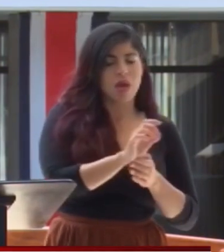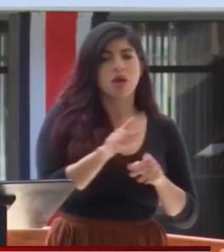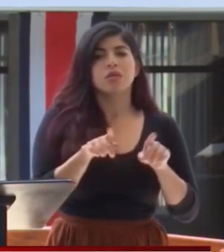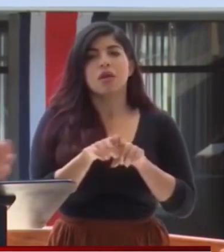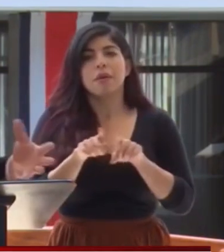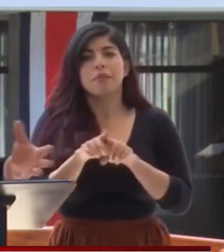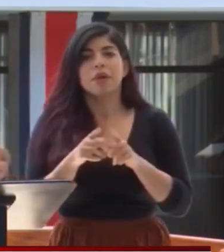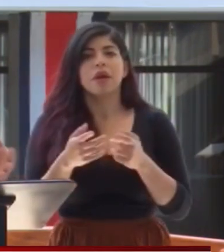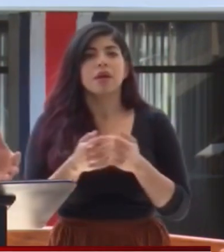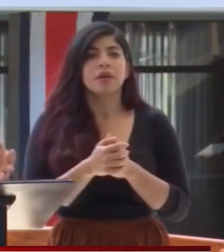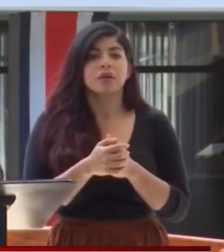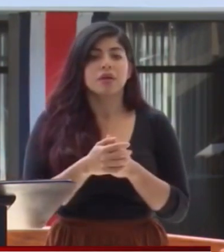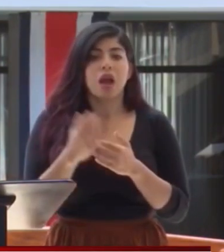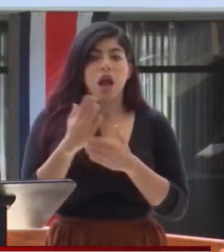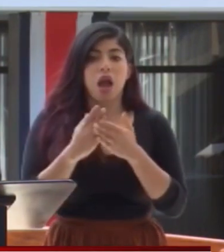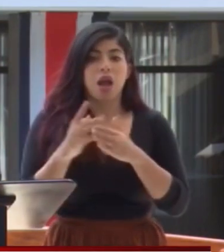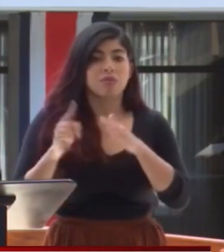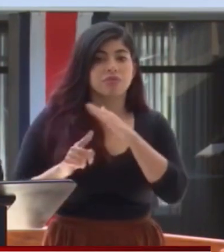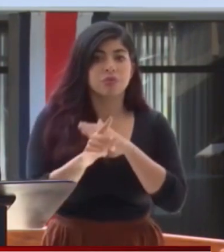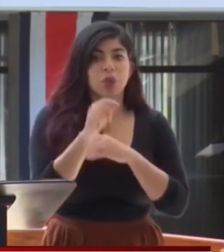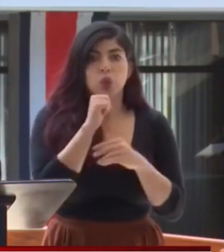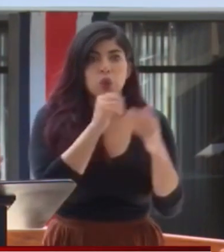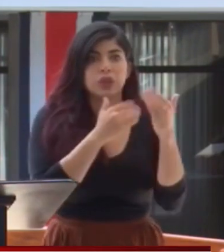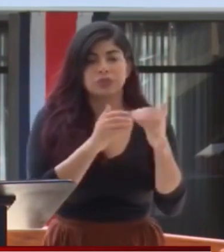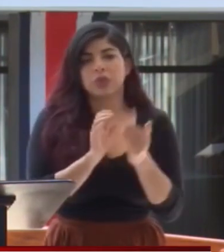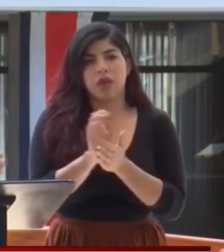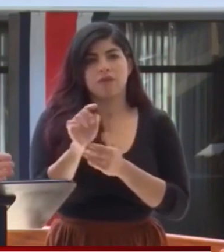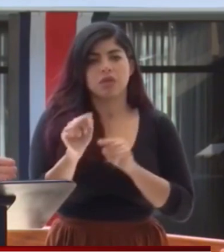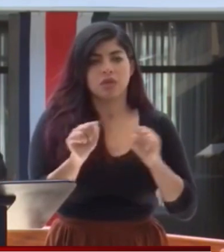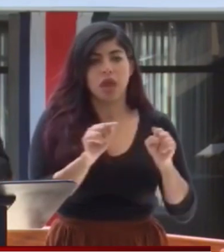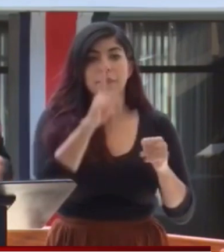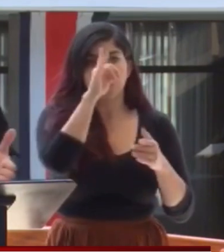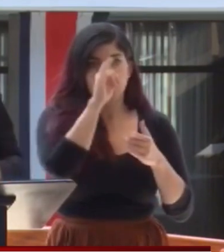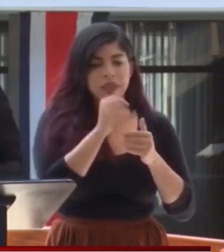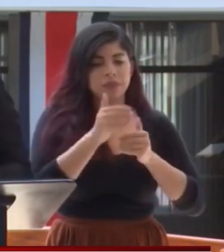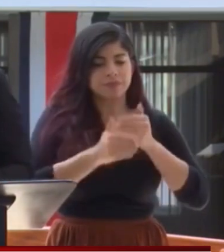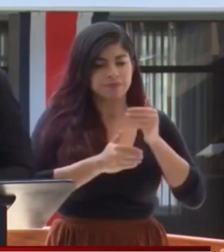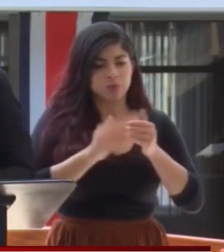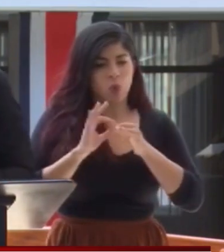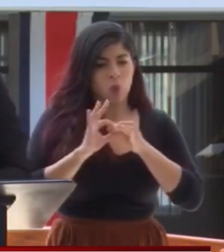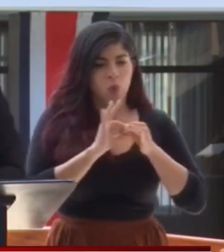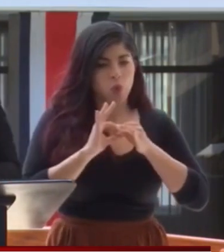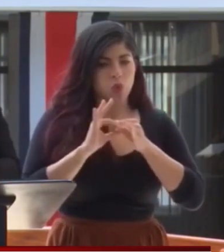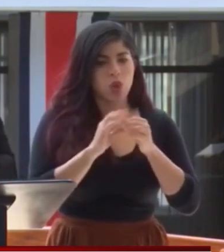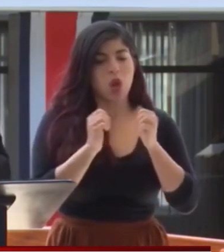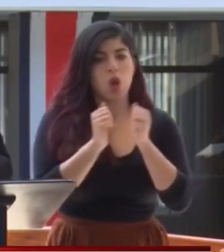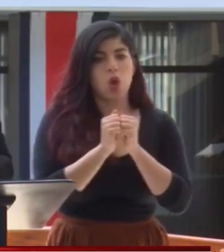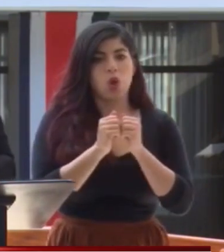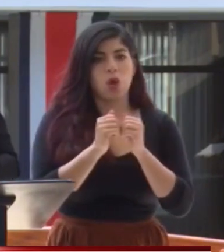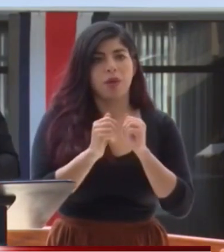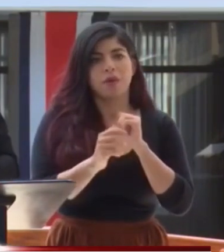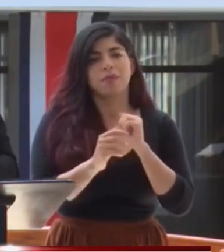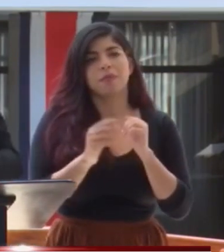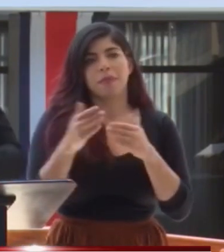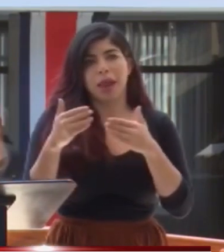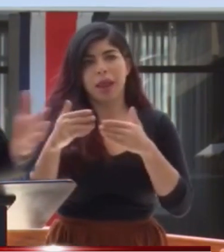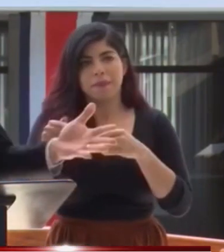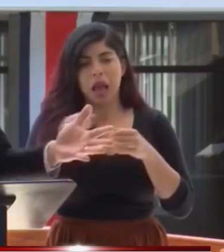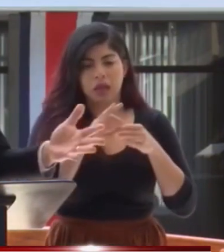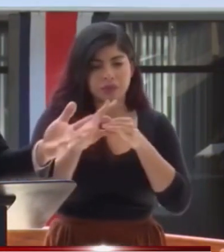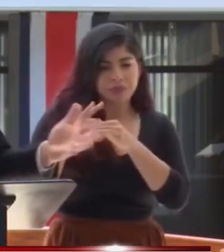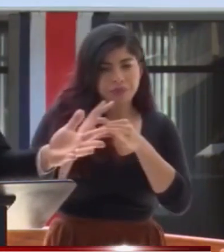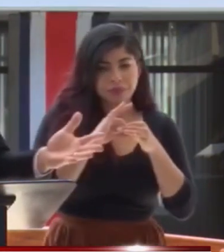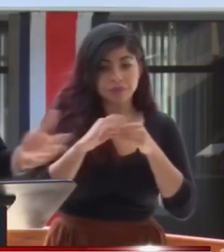ni movimientos inesperados, y eso es parte de la coordinación que se tiene con el país